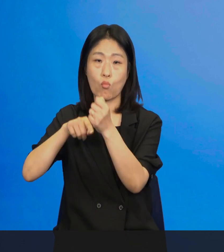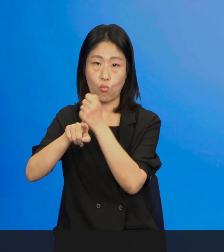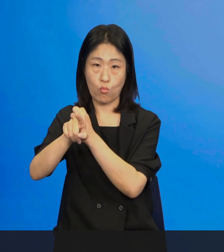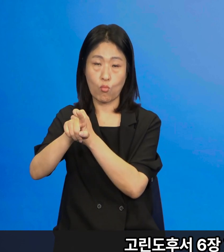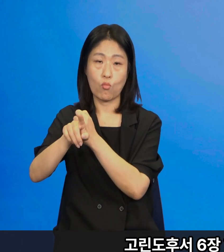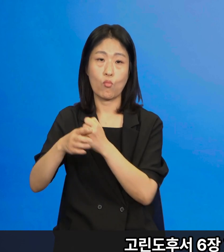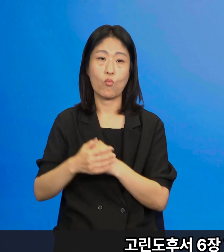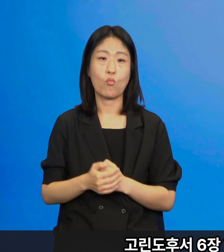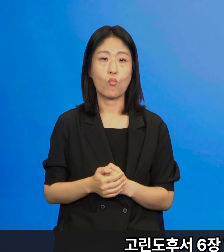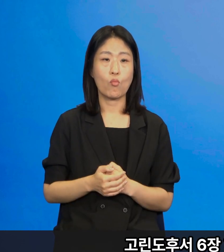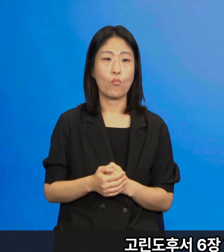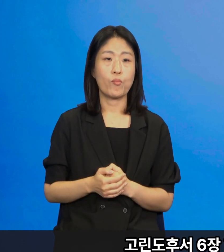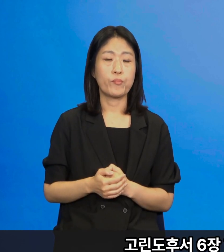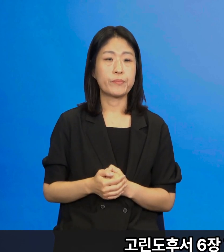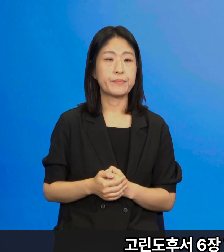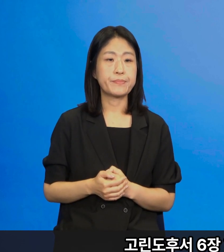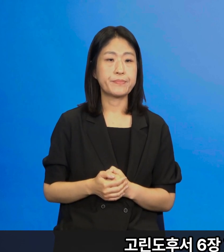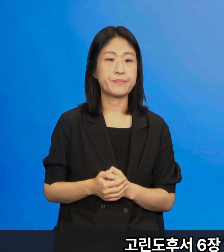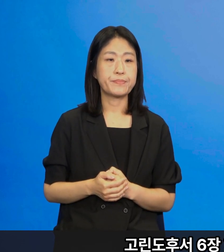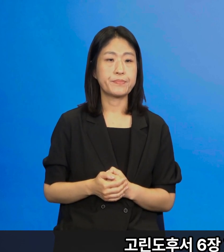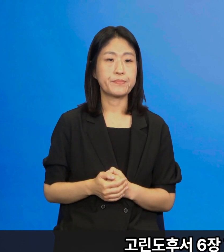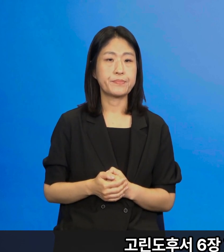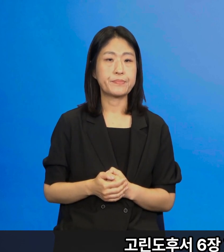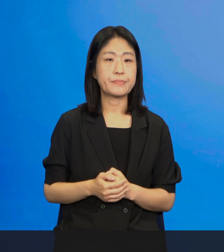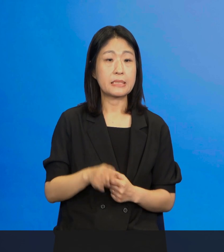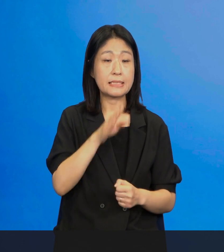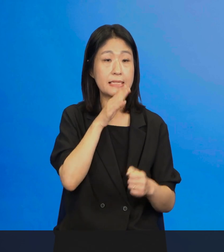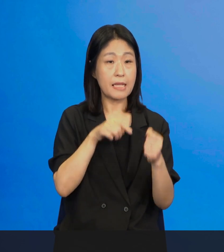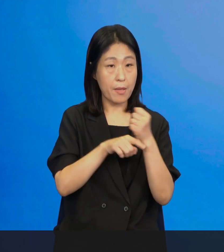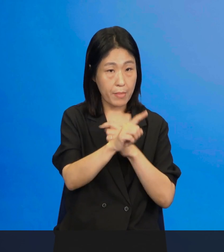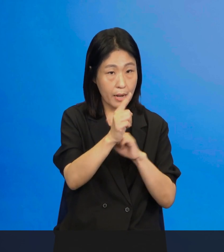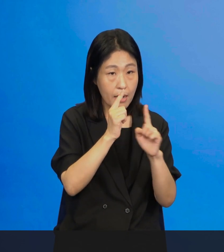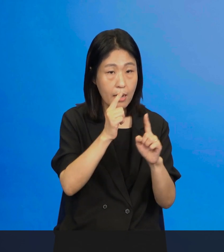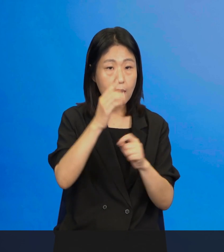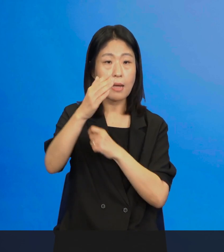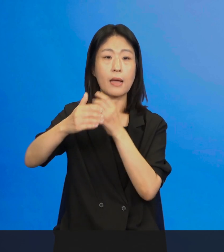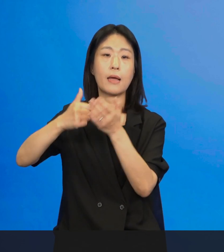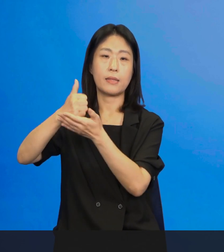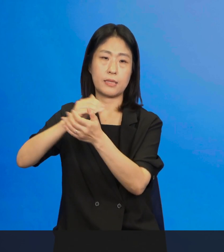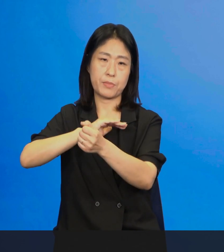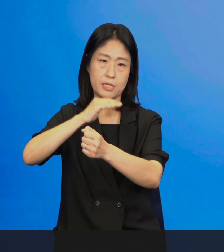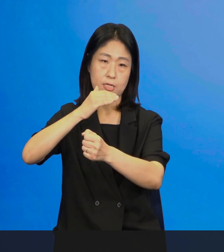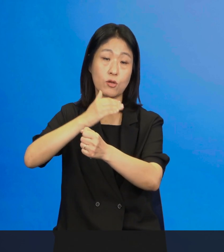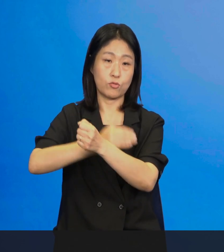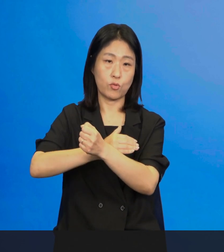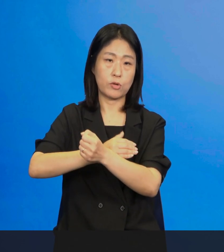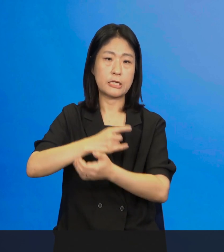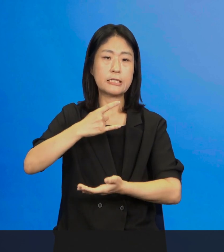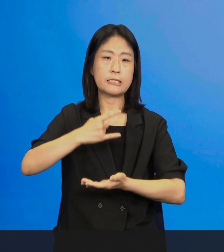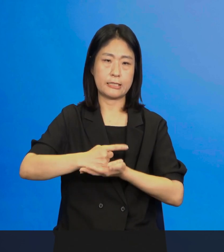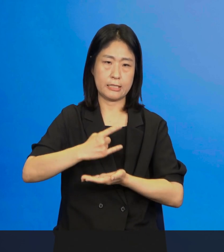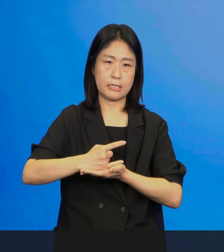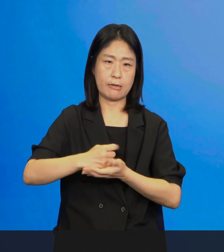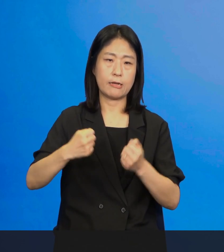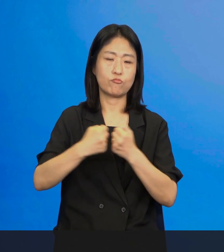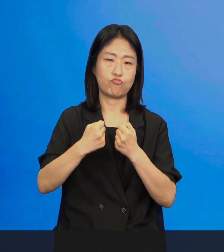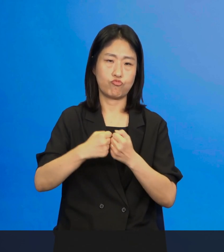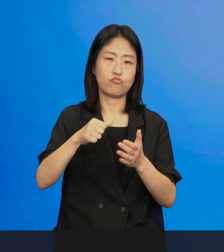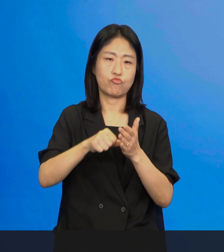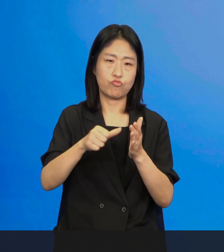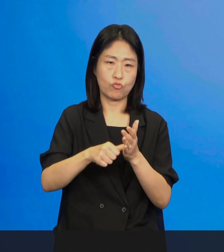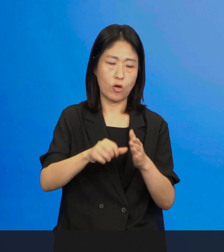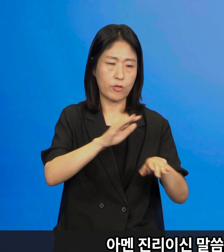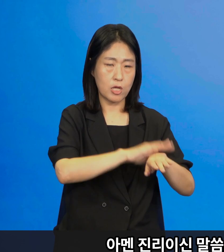진리니이다. 고린도후서 6장 7절 같이 읽으실게요. 진리의 말씀과 하나님의 능력으로 의의 무기를